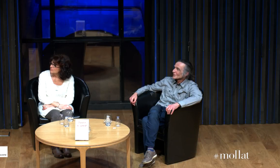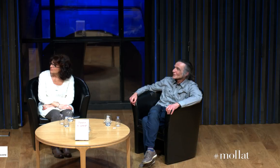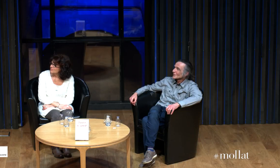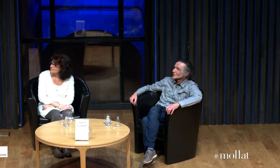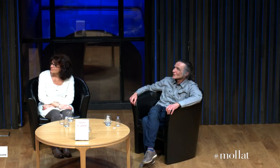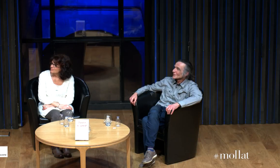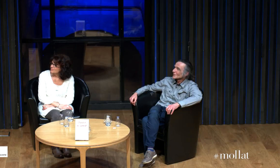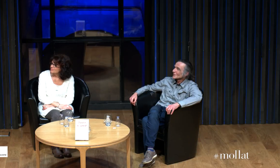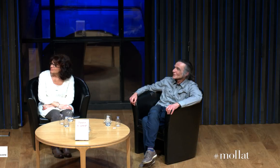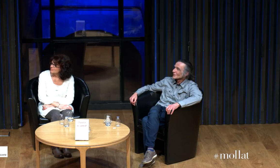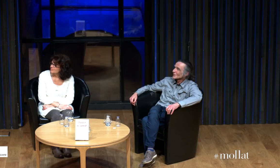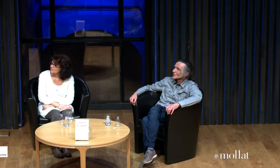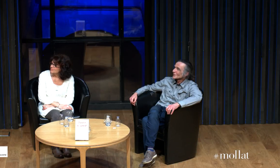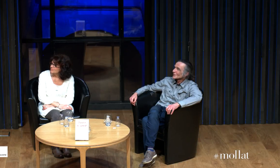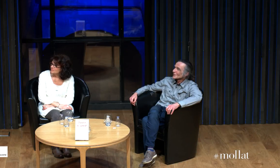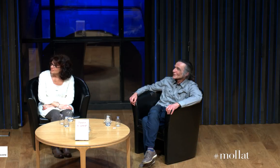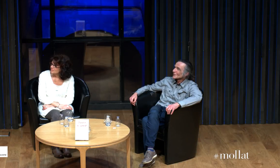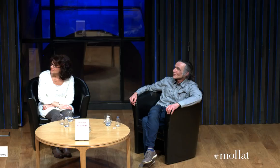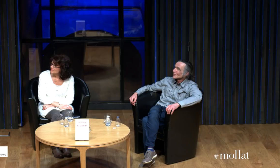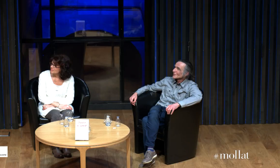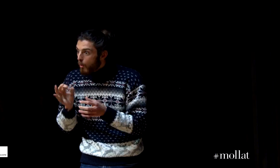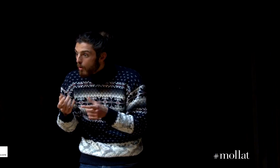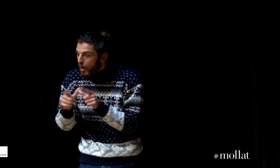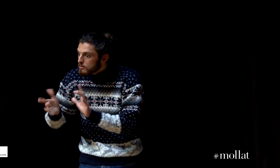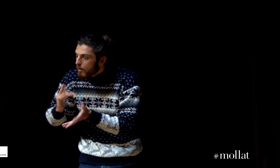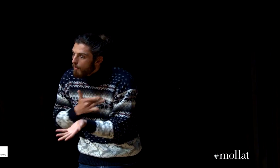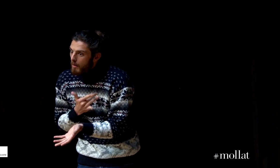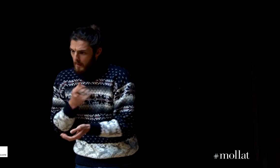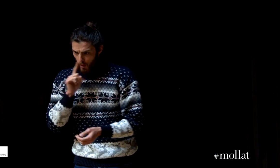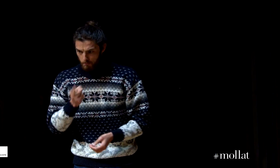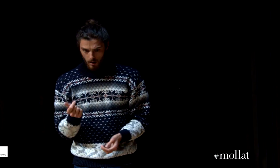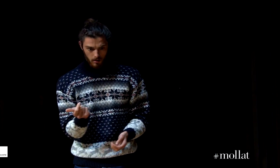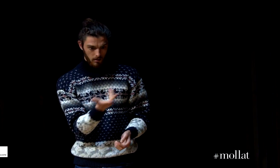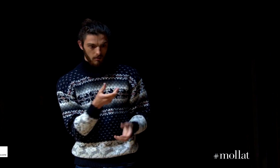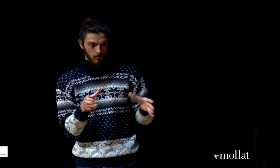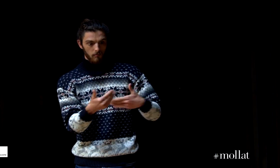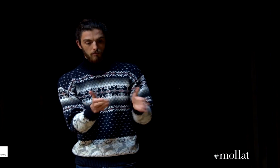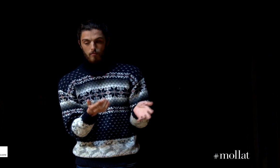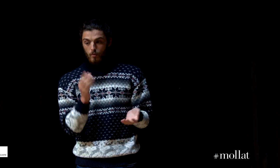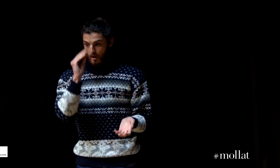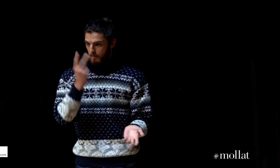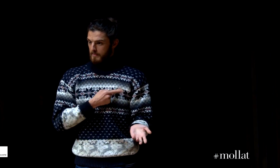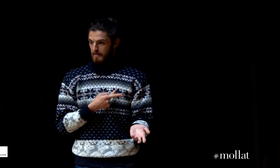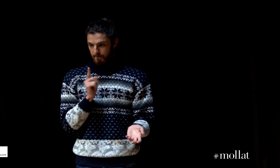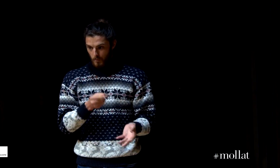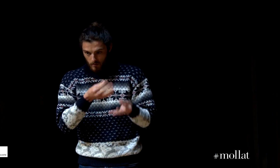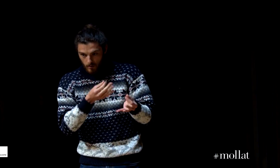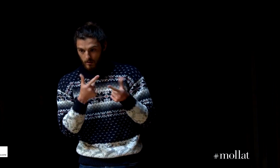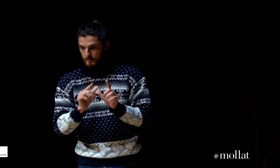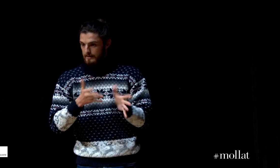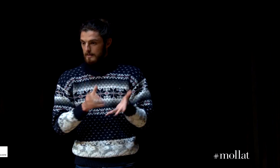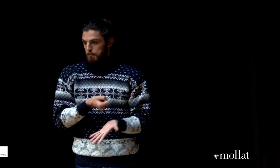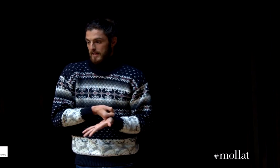langue des signes, vraiment pouvoir aussi interpeller les jeunes pour qu'ils puissent découvrir la langue des signes, qu'ils voient que vraiment c'est d'une vraie richesse et